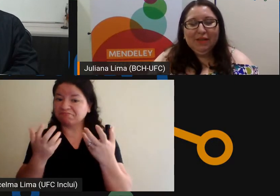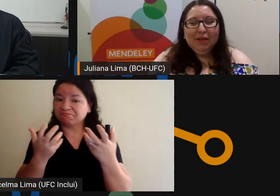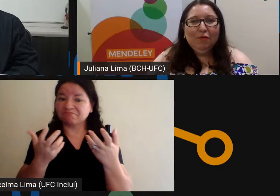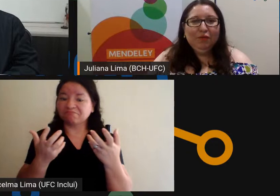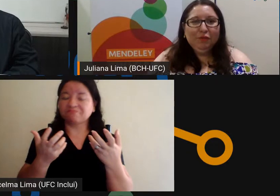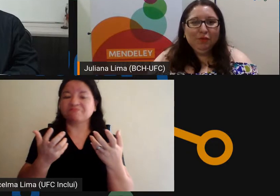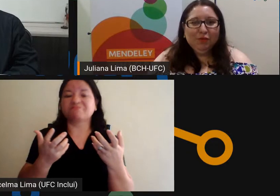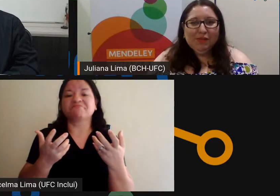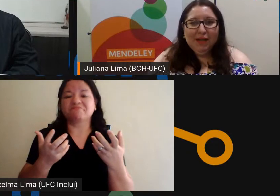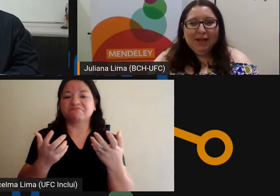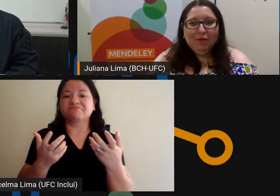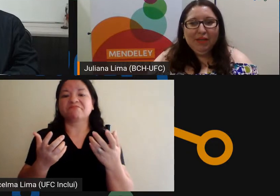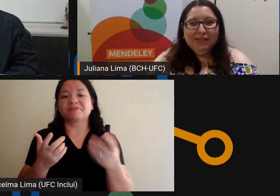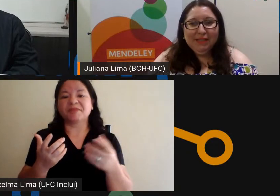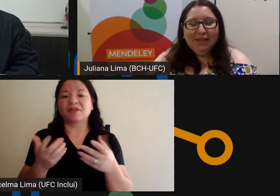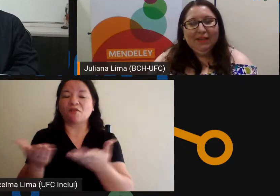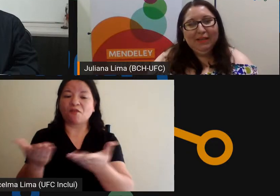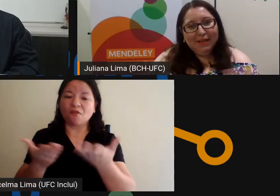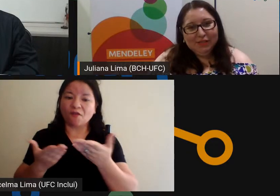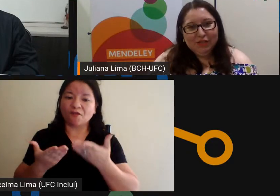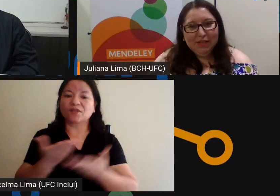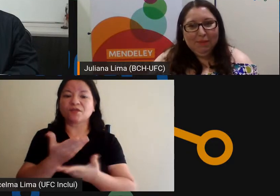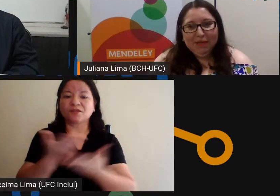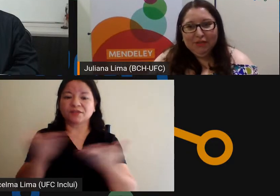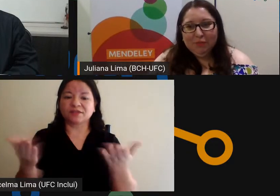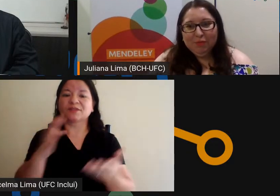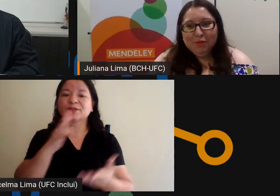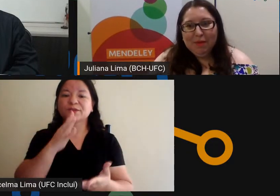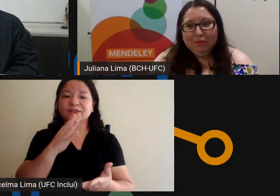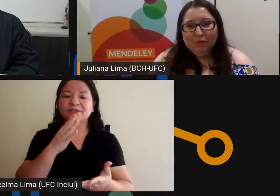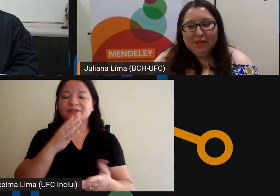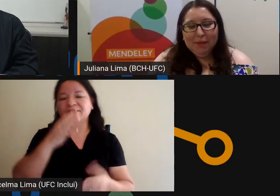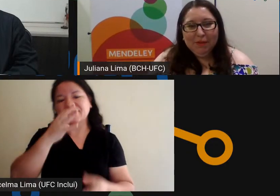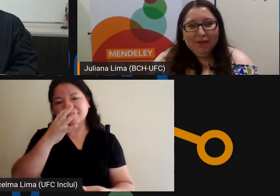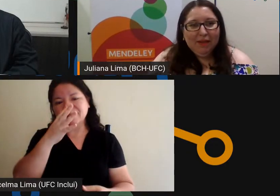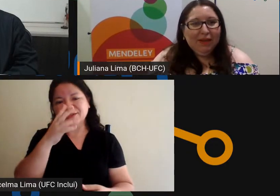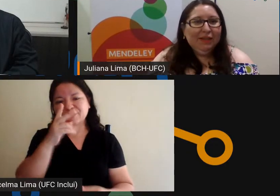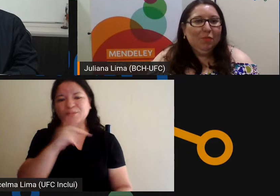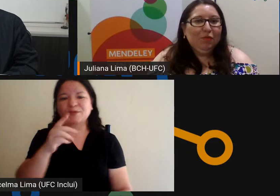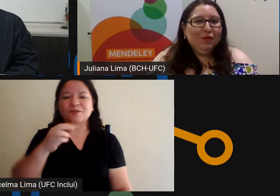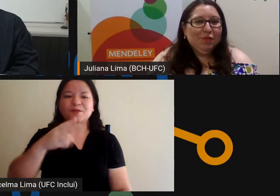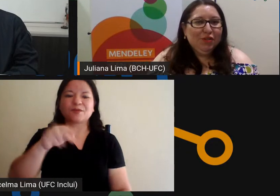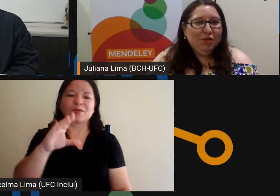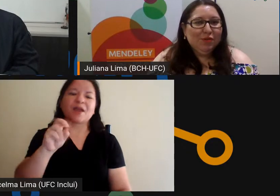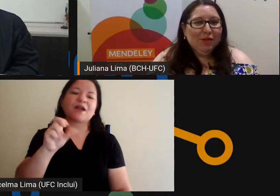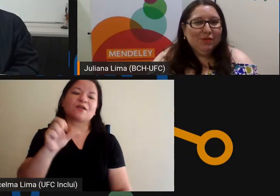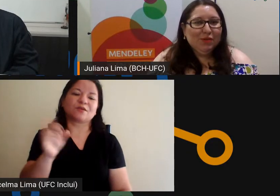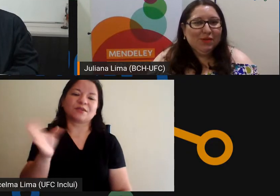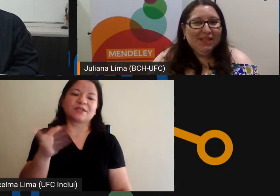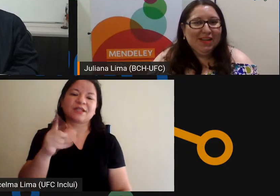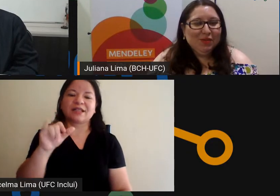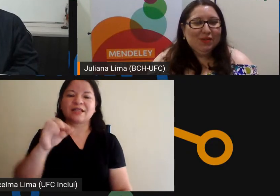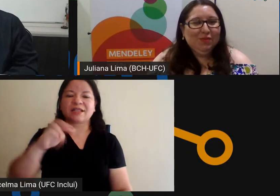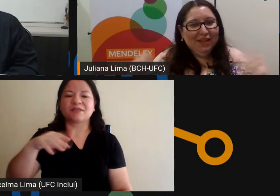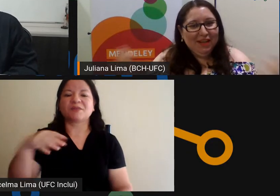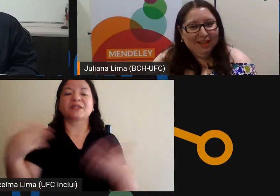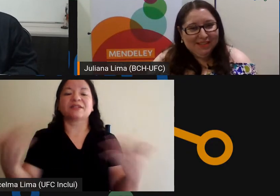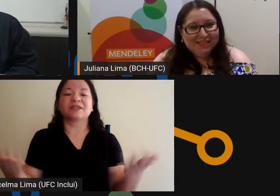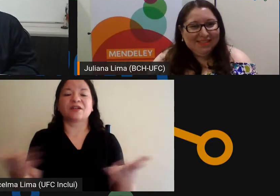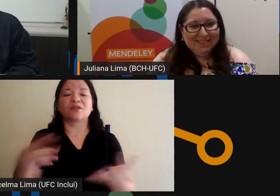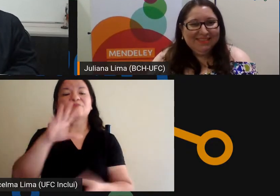metodologia, convido todos a conhecerem e assistirem a palestra do professor Marcos Lima. Então, professor Gilson, as suas